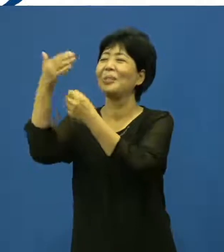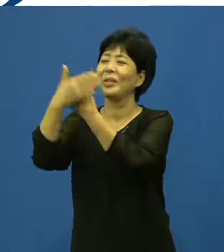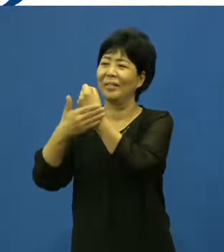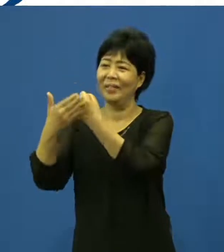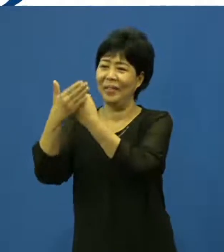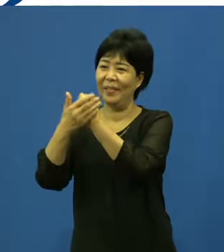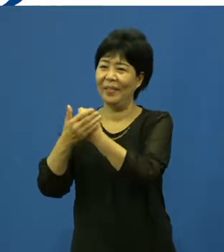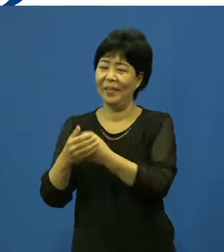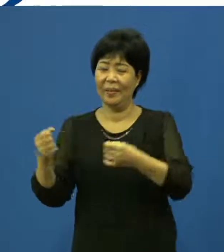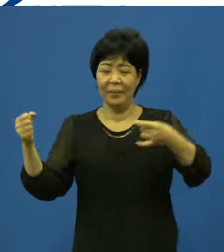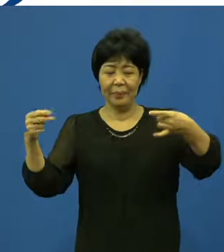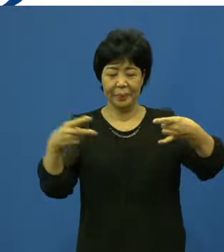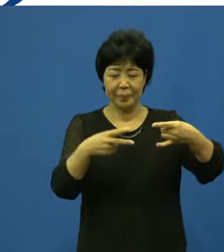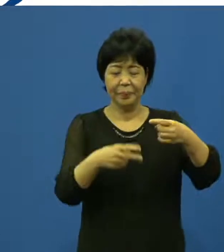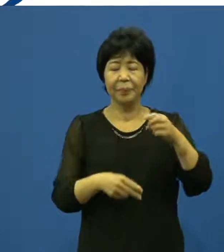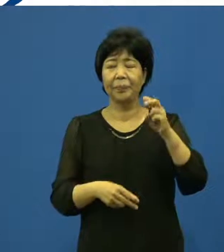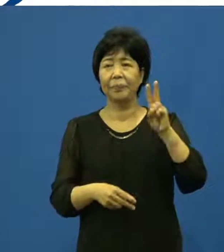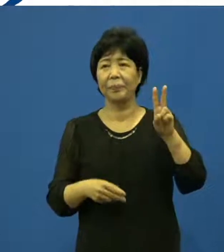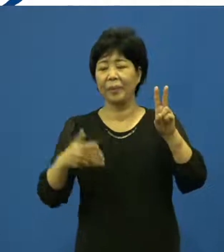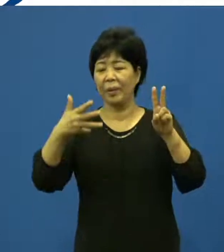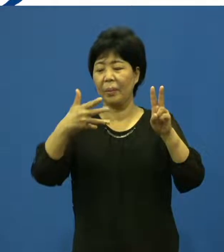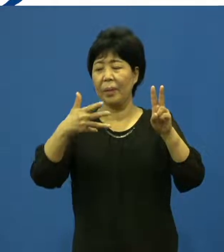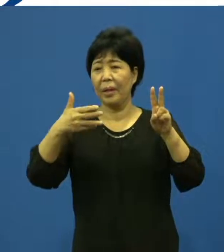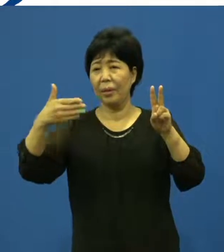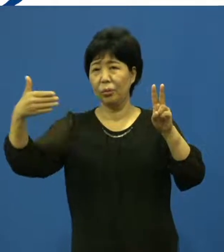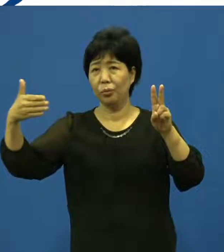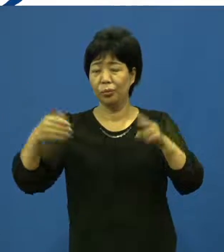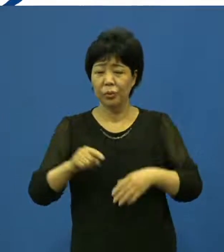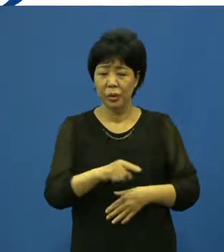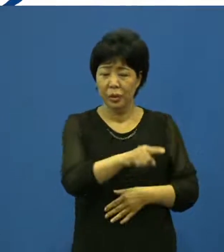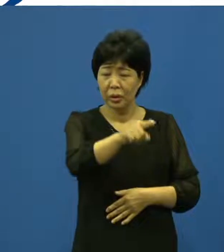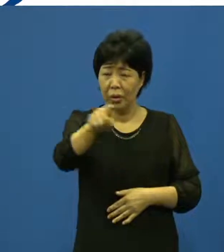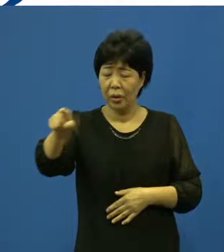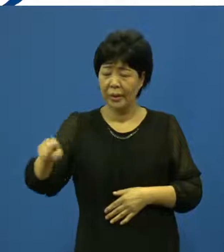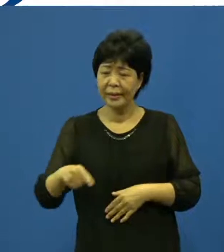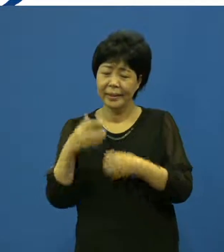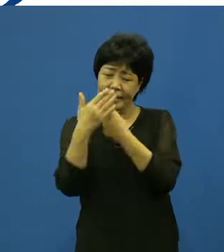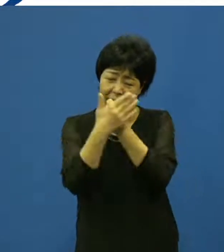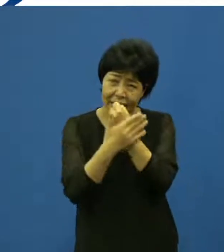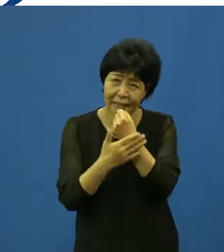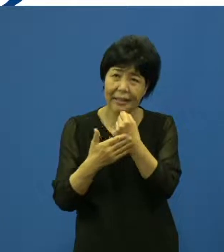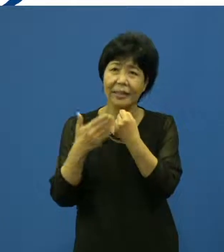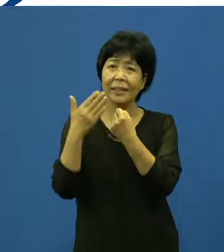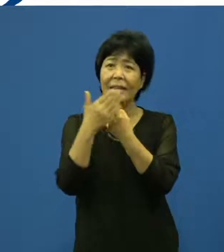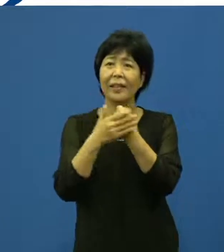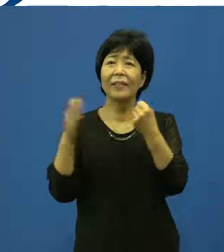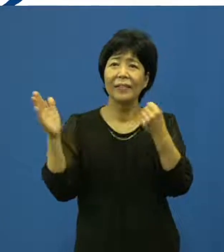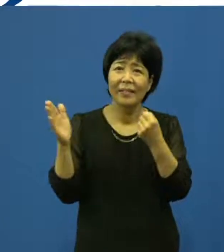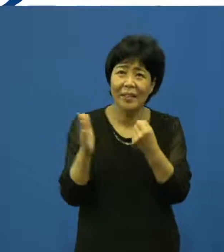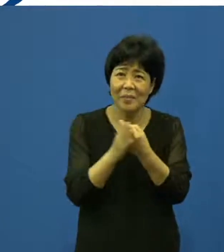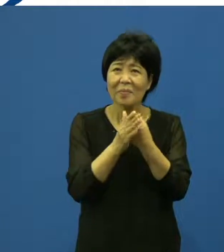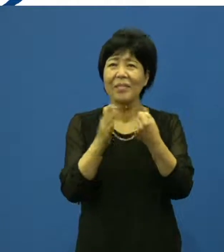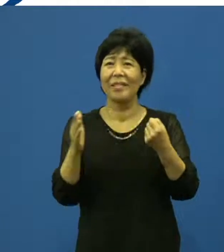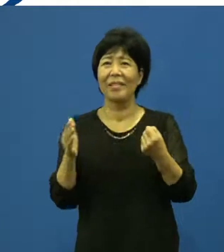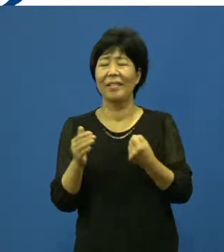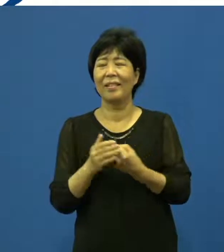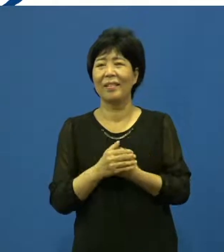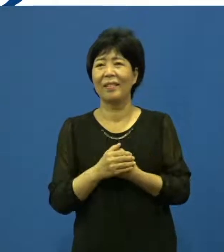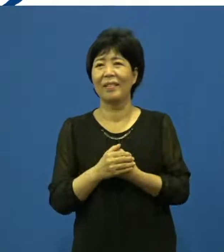2장 8절로 9절의 말씀이 그 말씀이죠. 너희는 그 은혜에 의하여, 이 출발점이